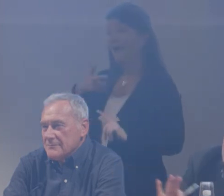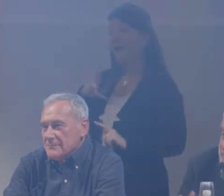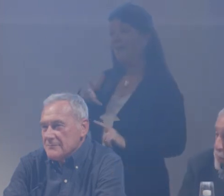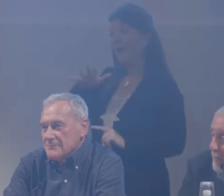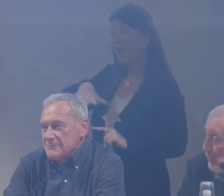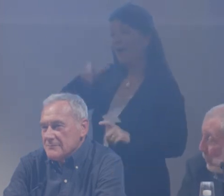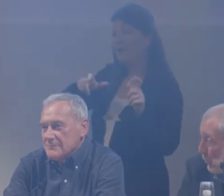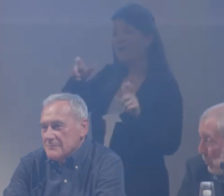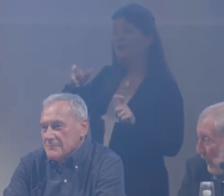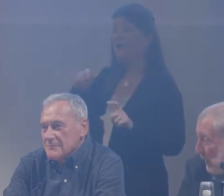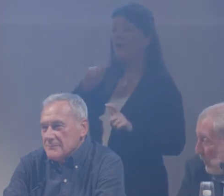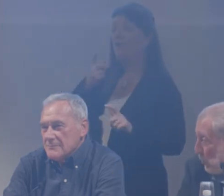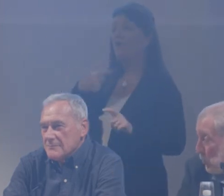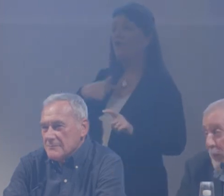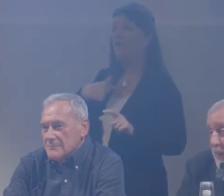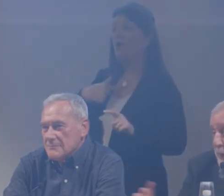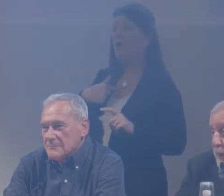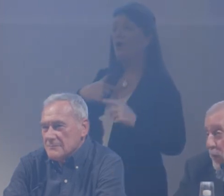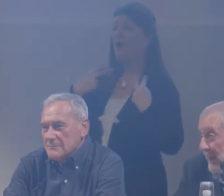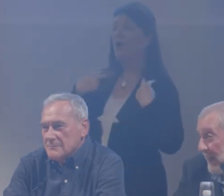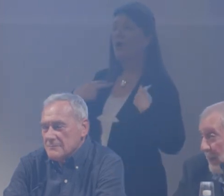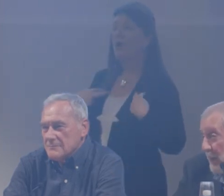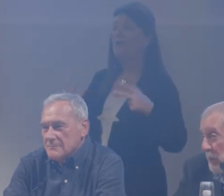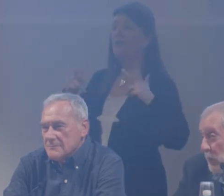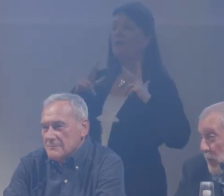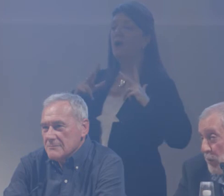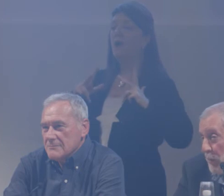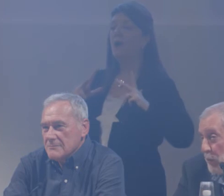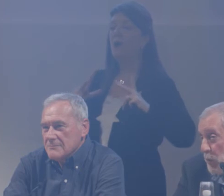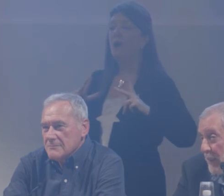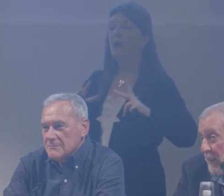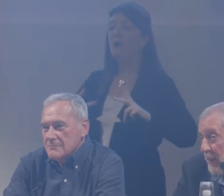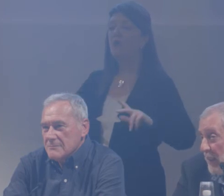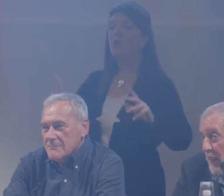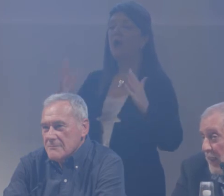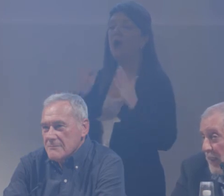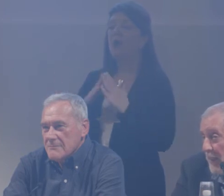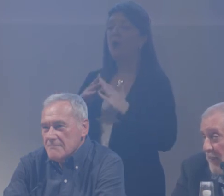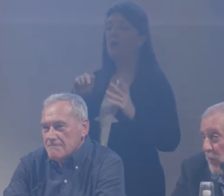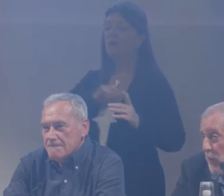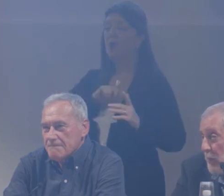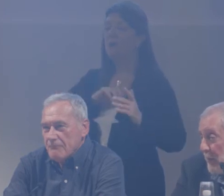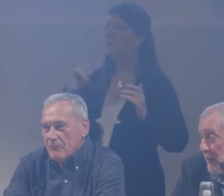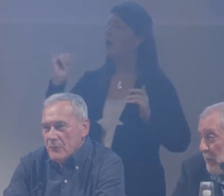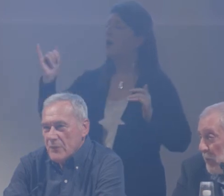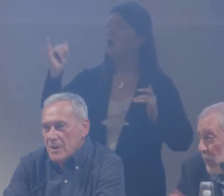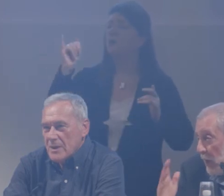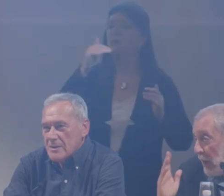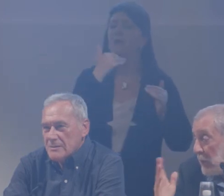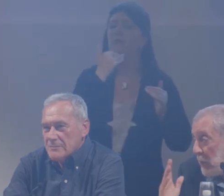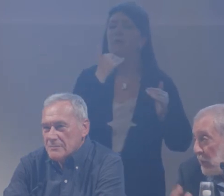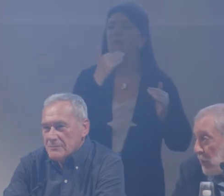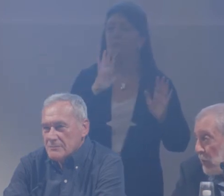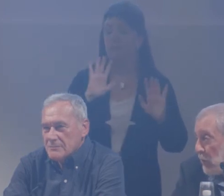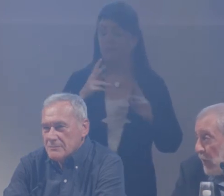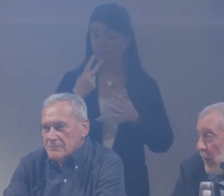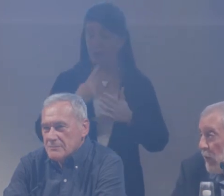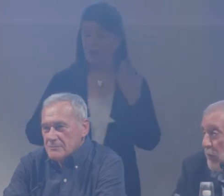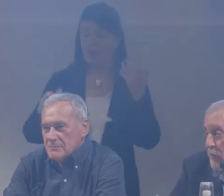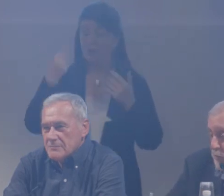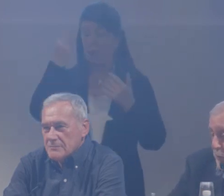Lontano da casa mia può succedere di tutto, ma d'altra parte lo vedi anche nelle piccole cose. Se tu guardi nei vicoli di Palermo, allora almeno io mi